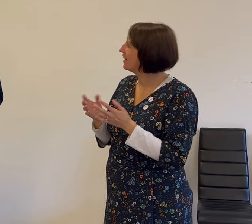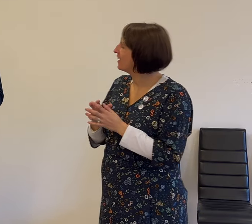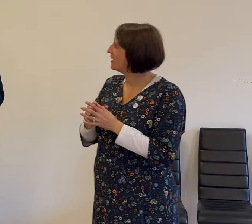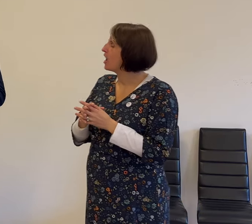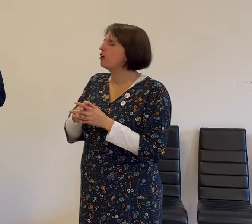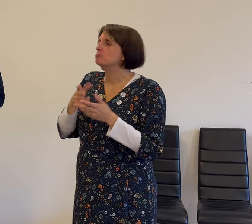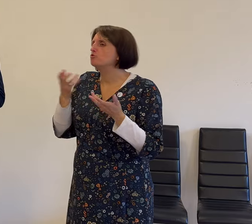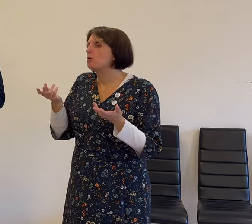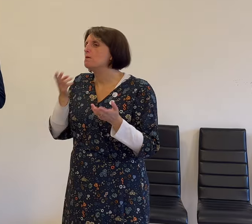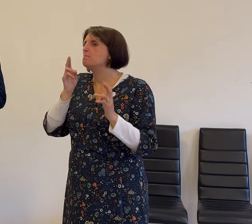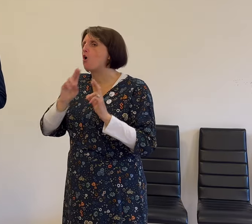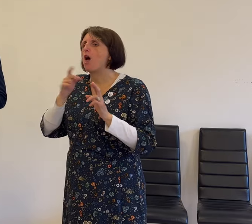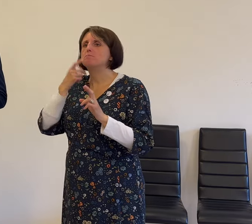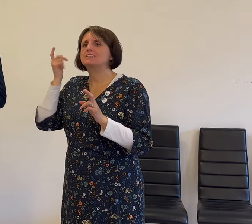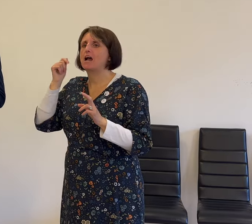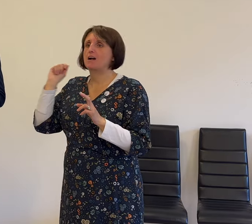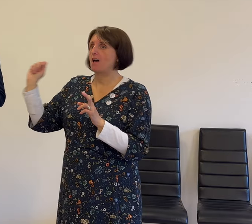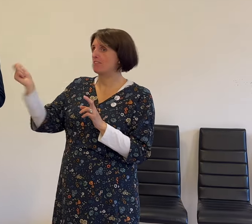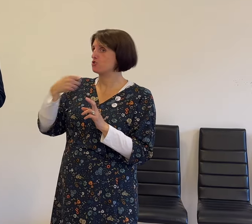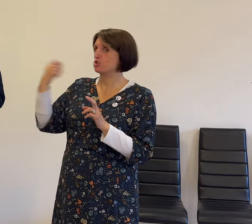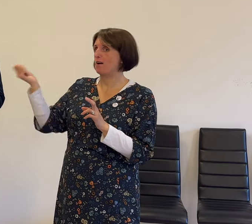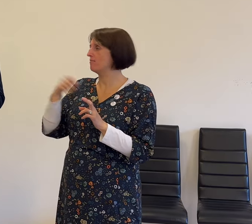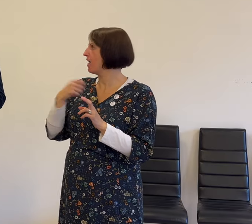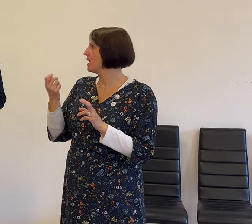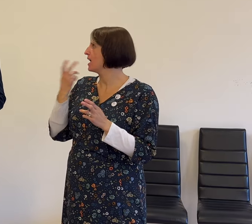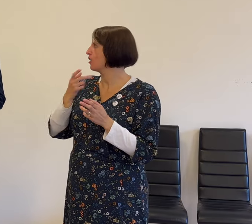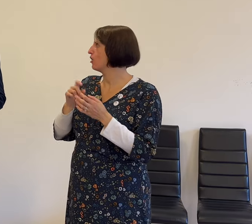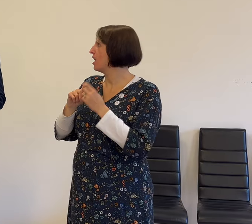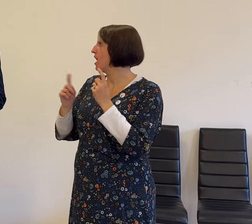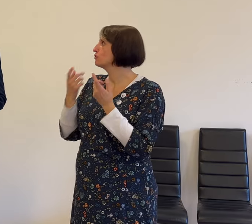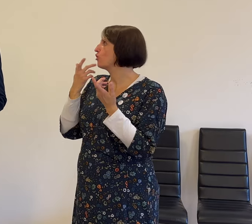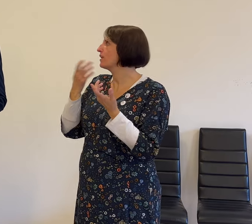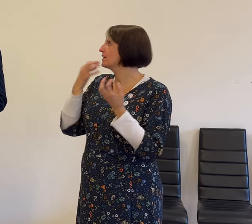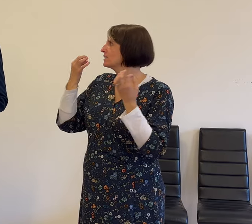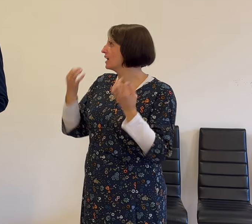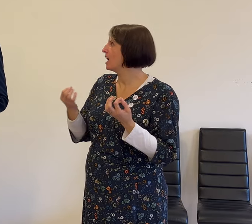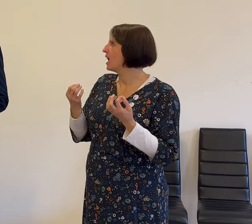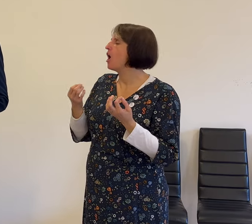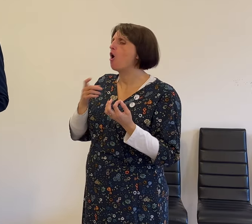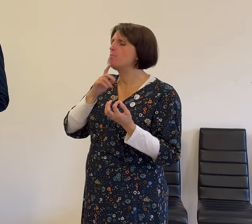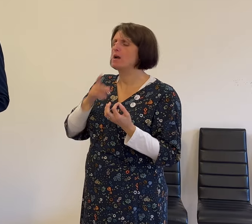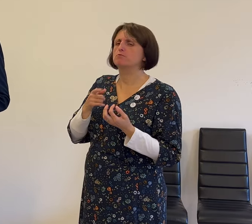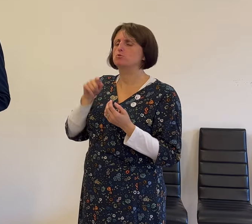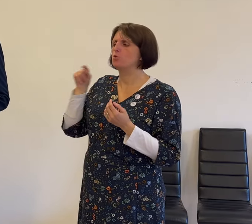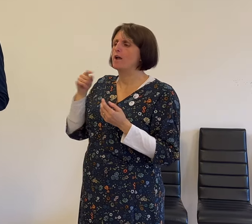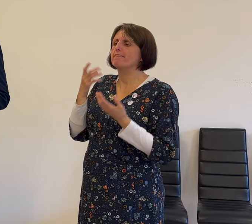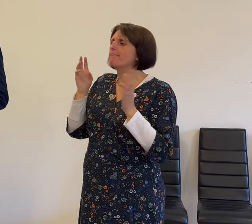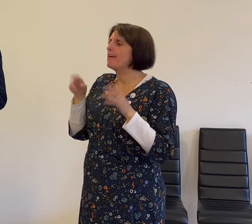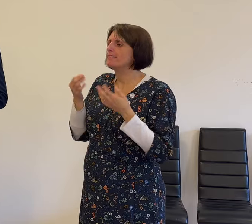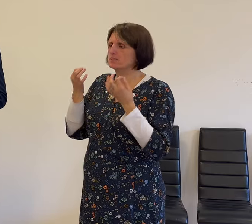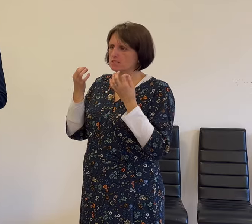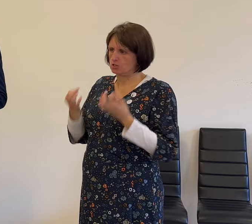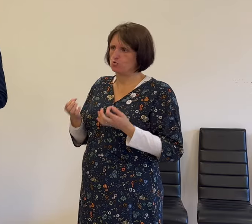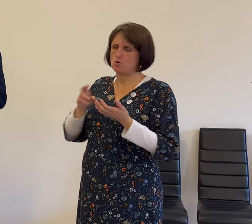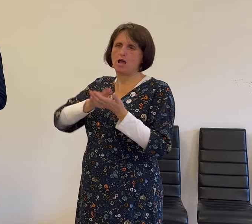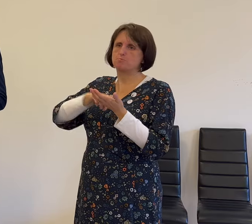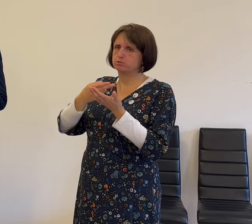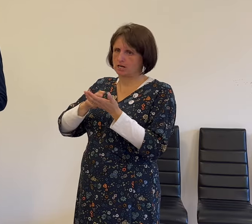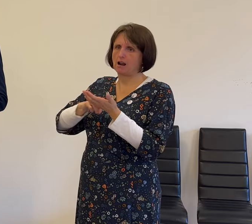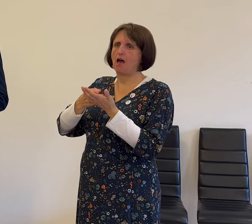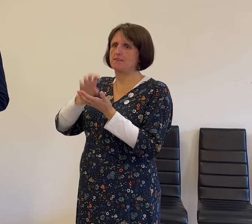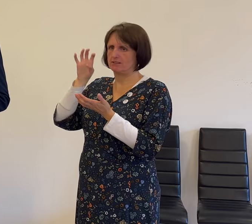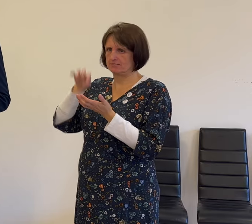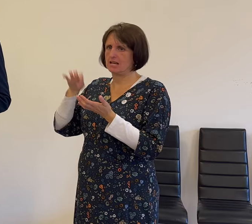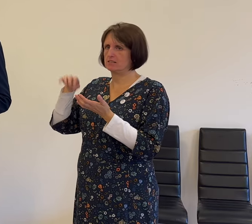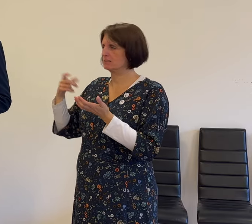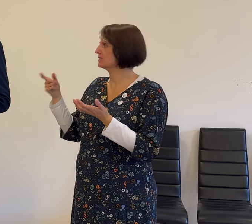šavle, je to bronzové. A tady vidíte, že není vždycky jednoduché překládat ty texty, protože my o 2000 a více